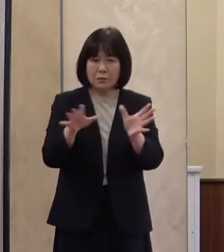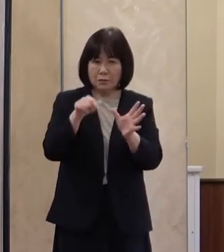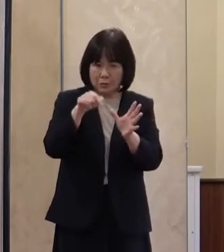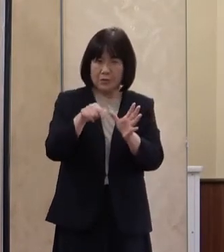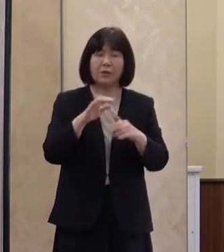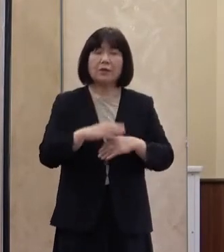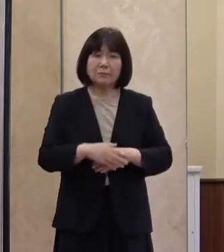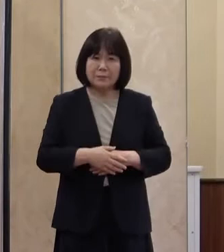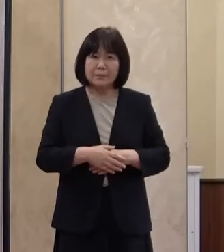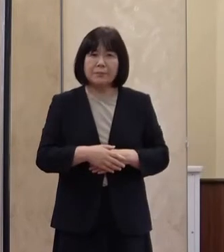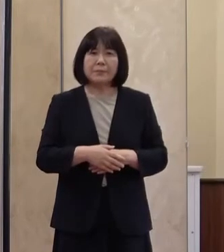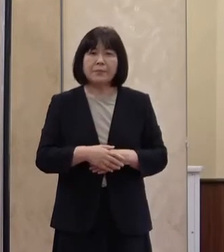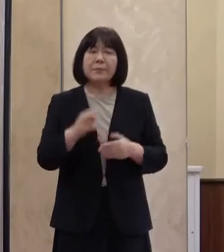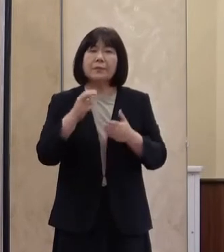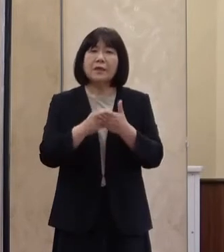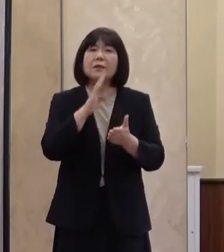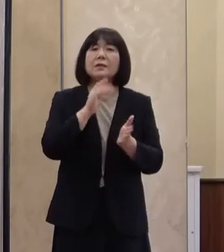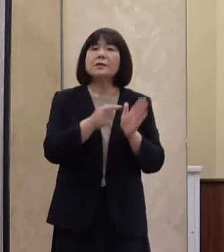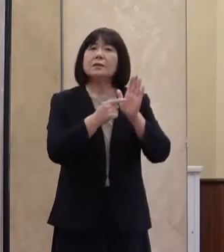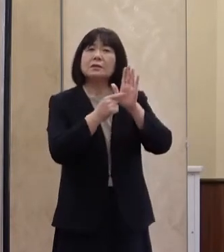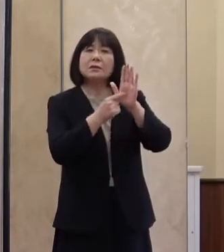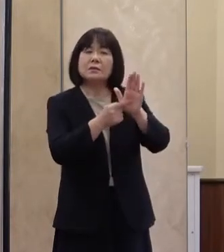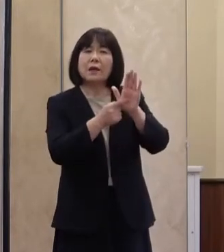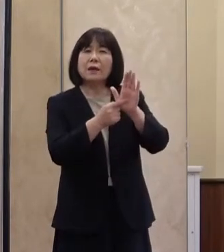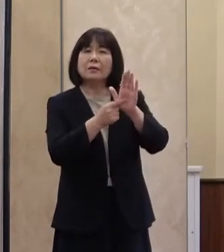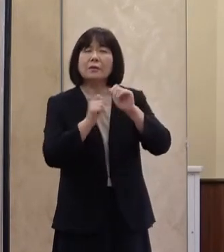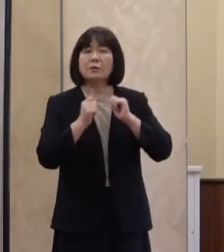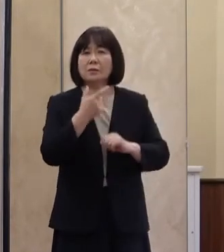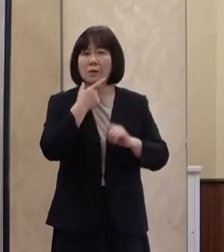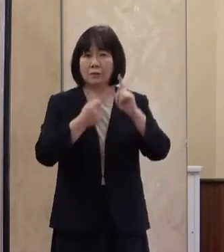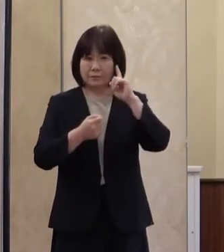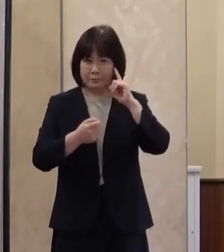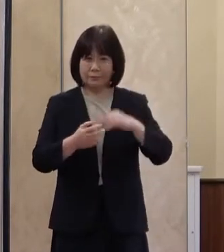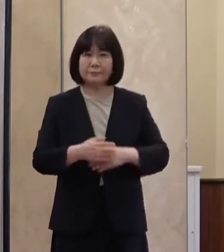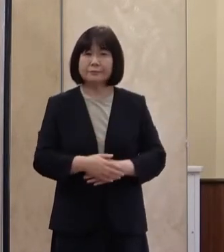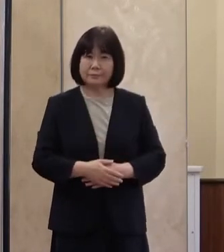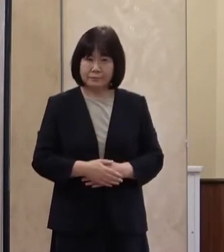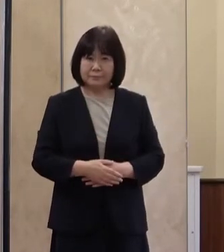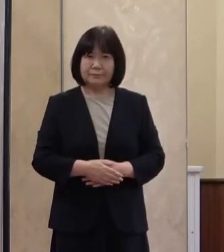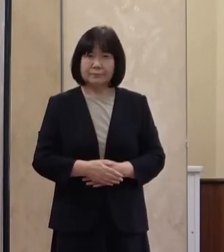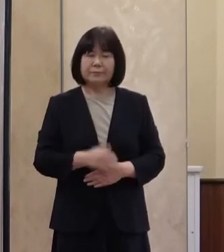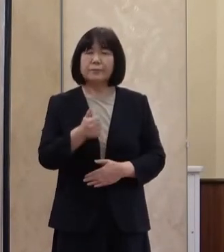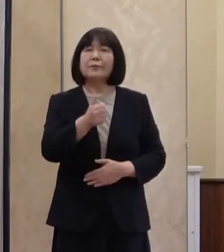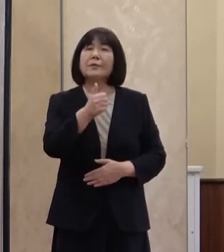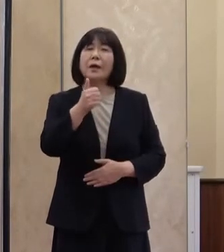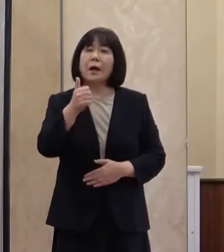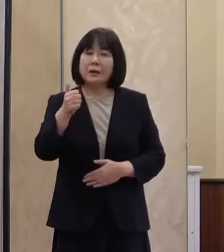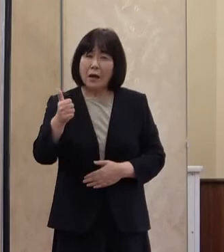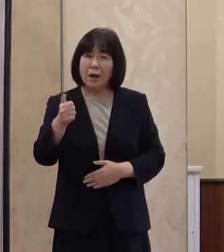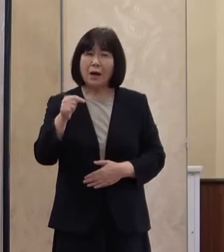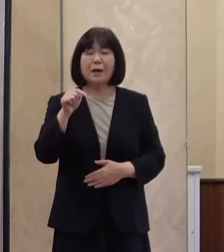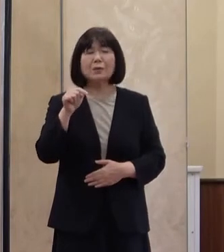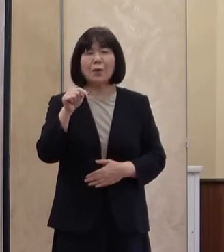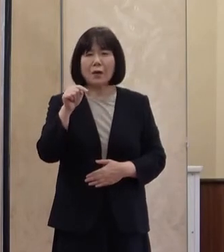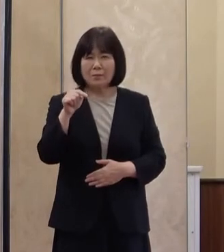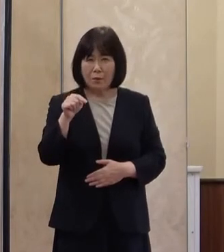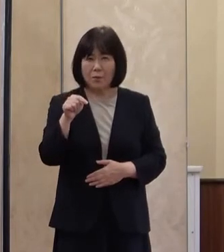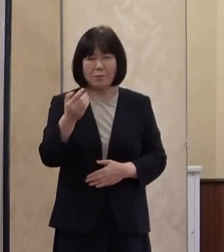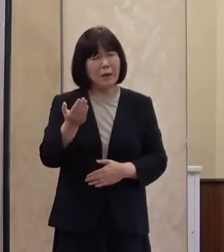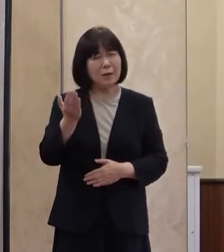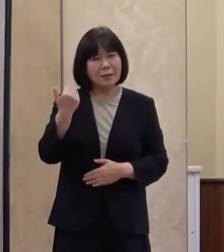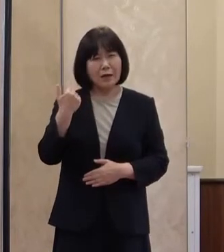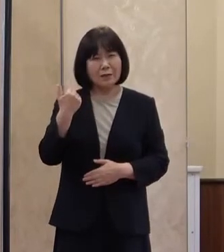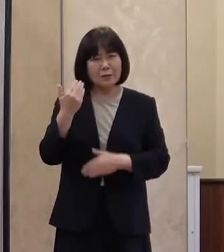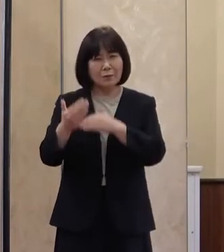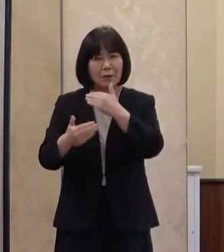ひ実現を、ね、したいと思います。ただやっぱりここもさっきの話じ